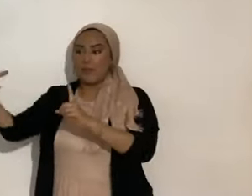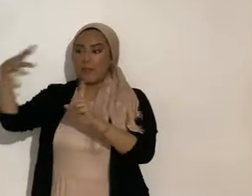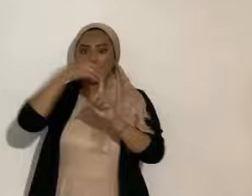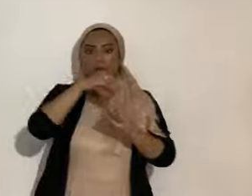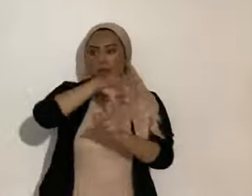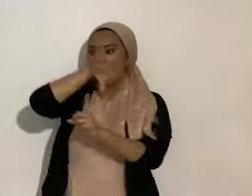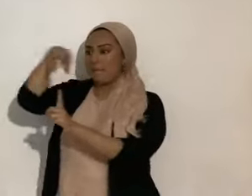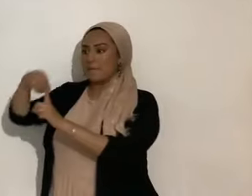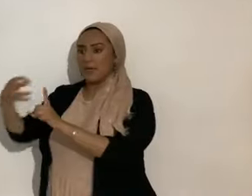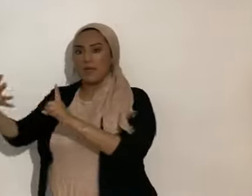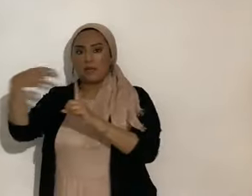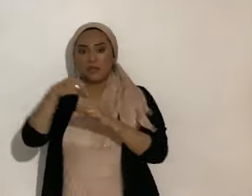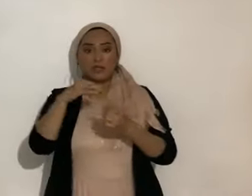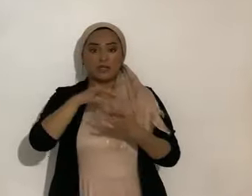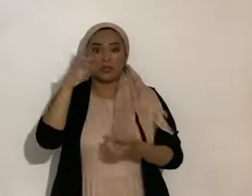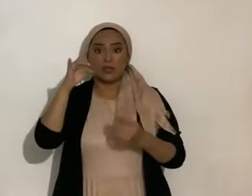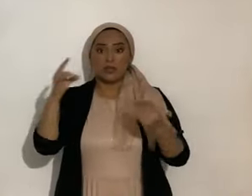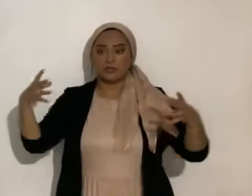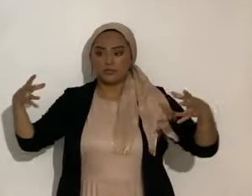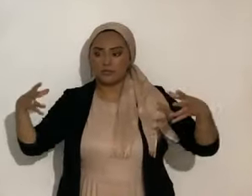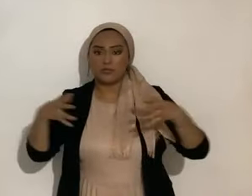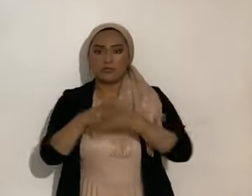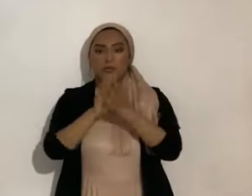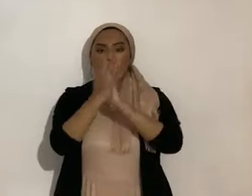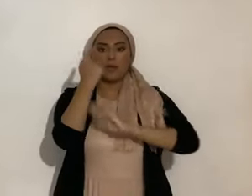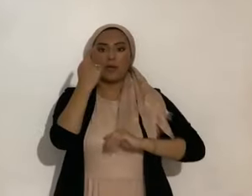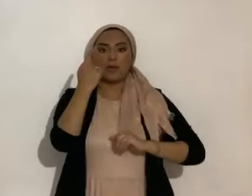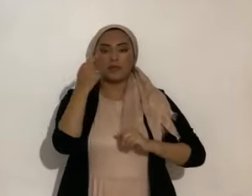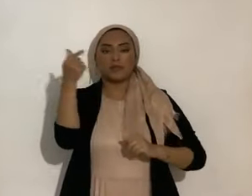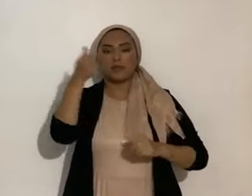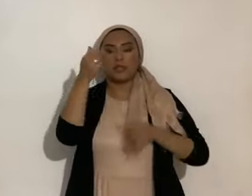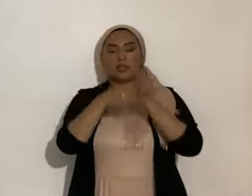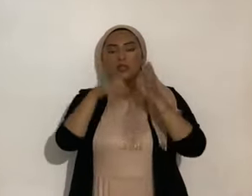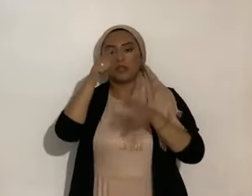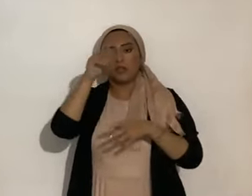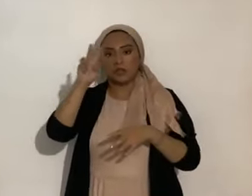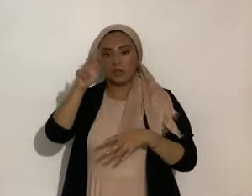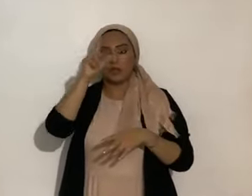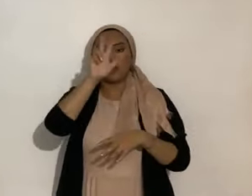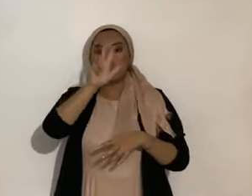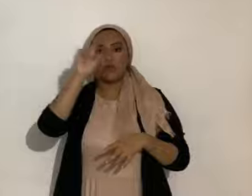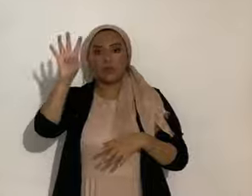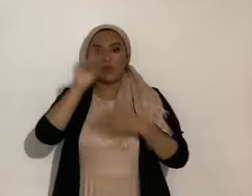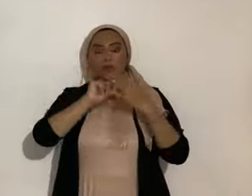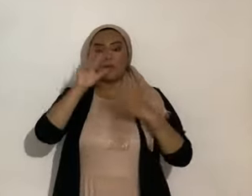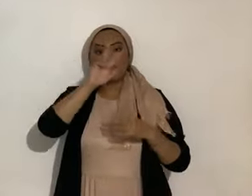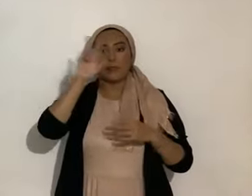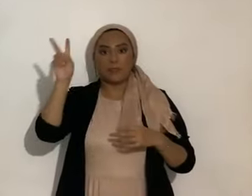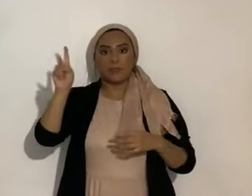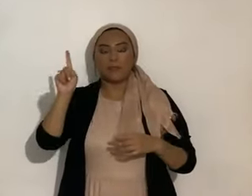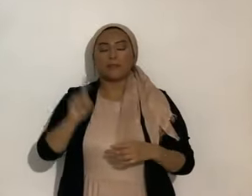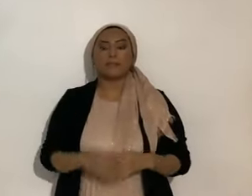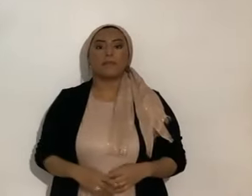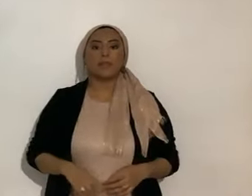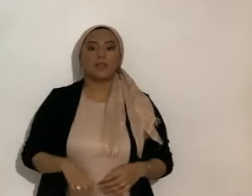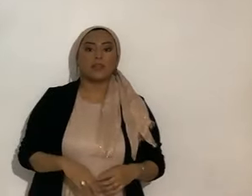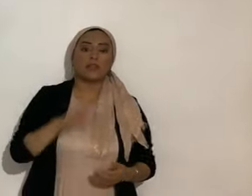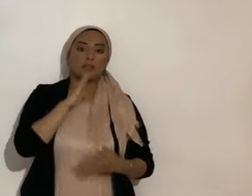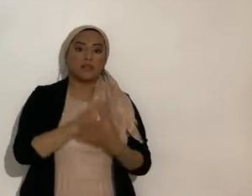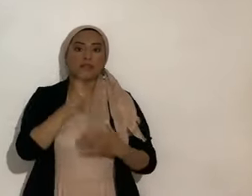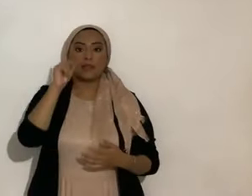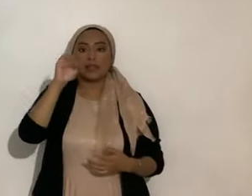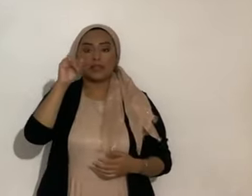otro, se ligan las almas. Génesis 34, verso 1 en adelante. Y salió Dina, la hija de Lea, a